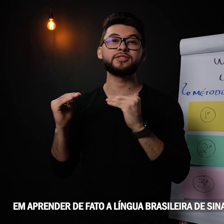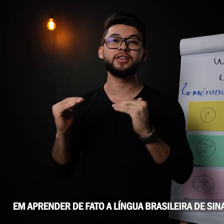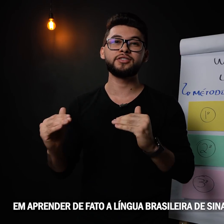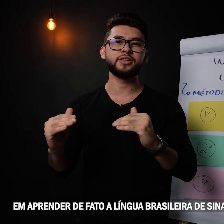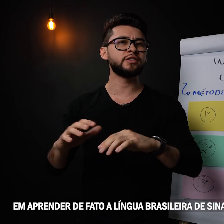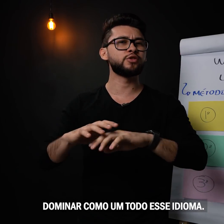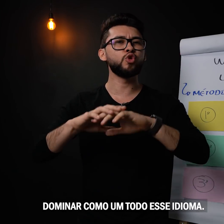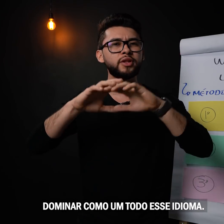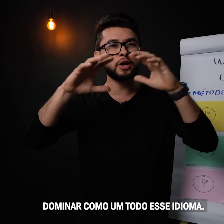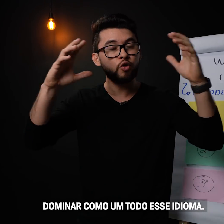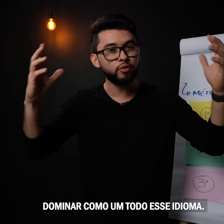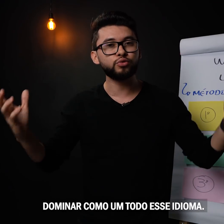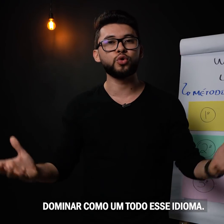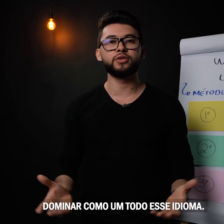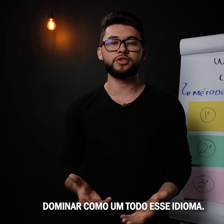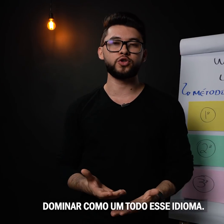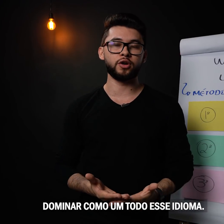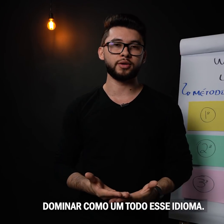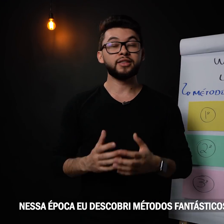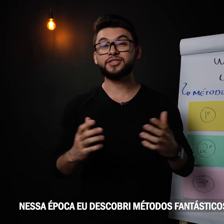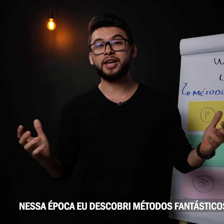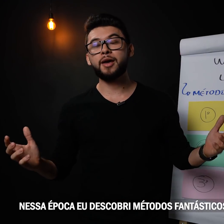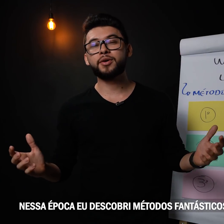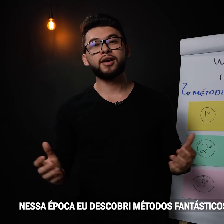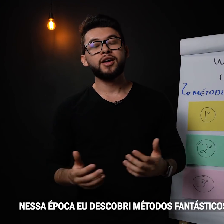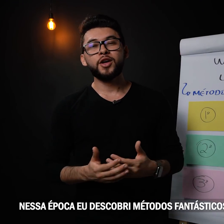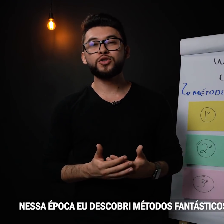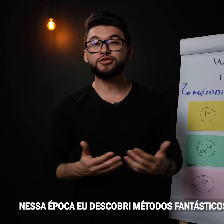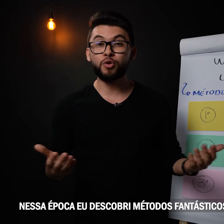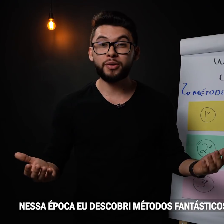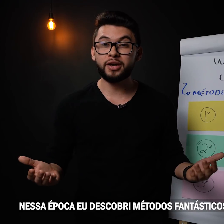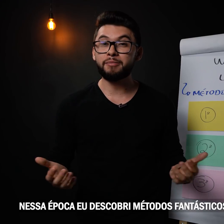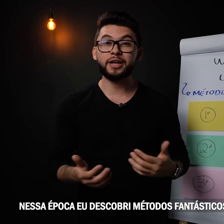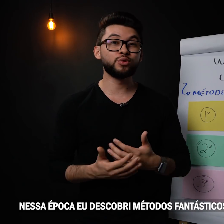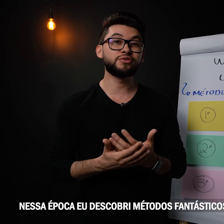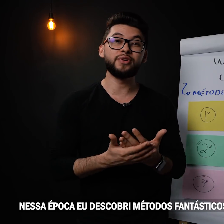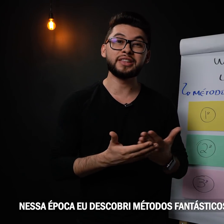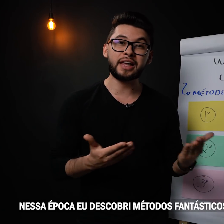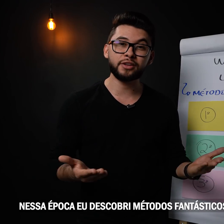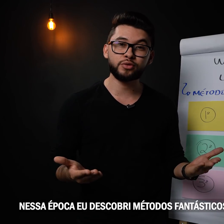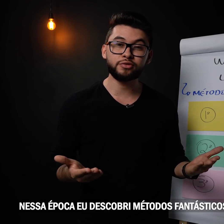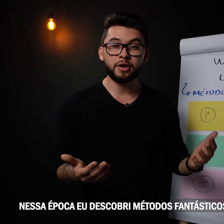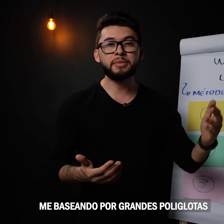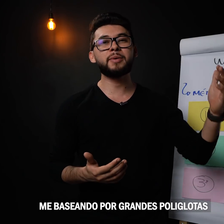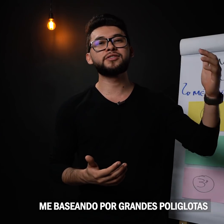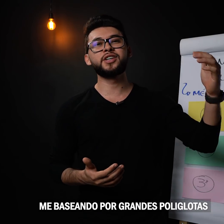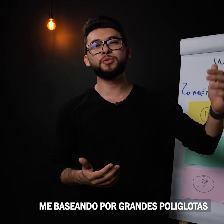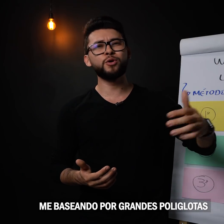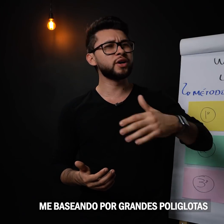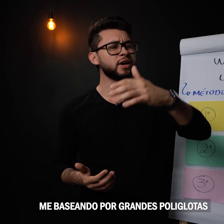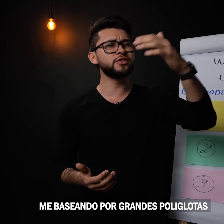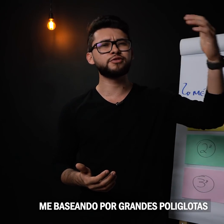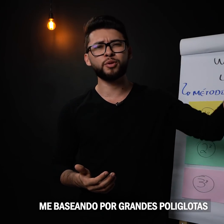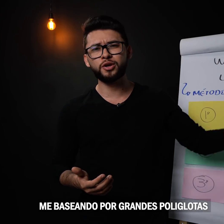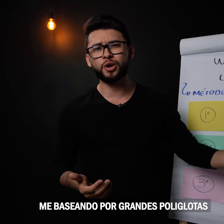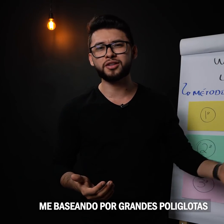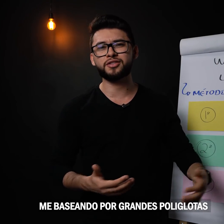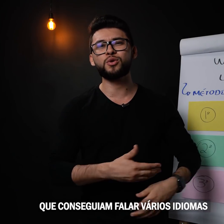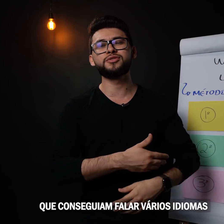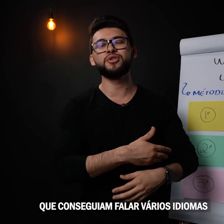brasileira de sinais e dominar como um todo esse idioma. Nessa época, eu descobri métodos fantásticos, me baseando por grandes poliglotas que conseguiam